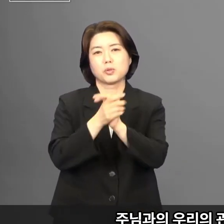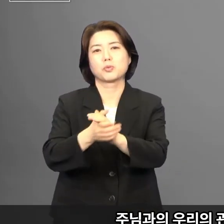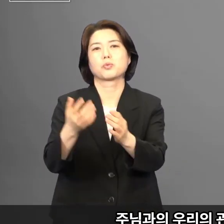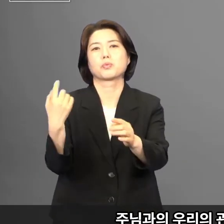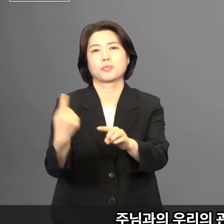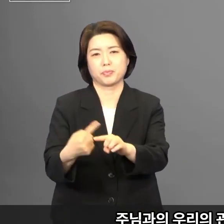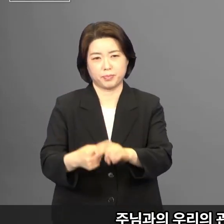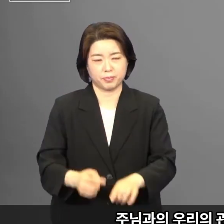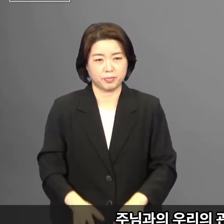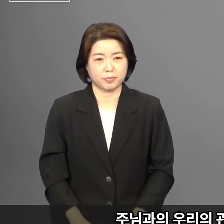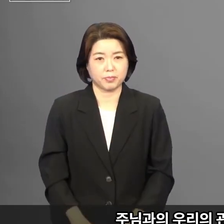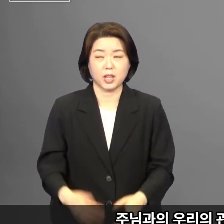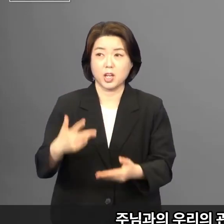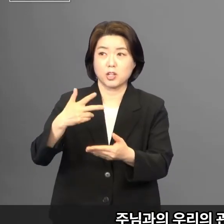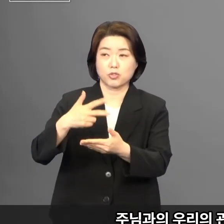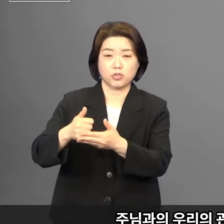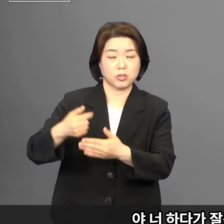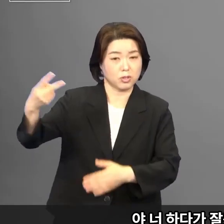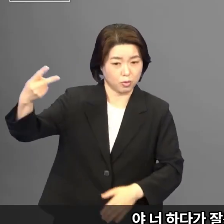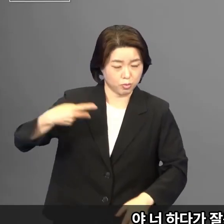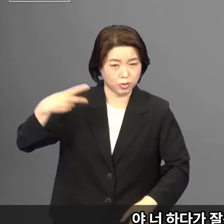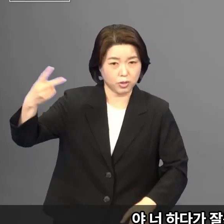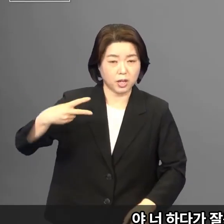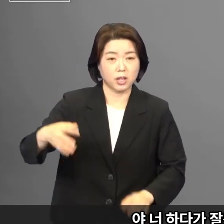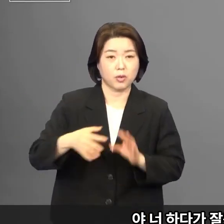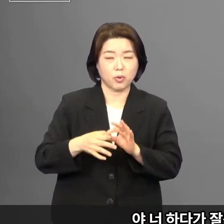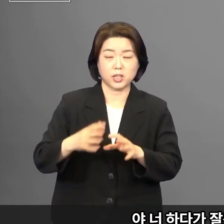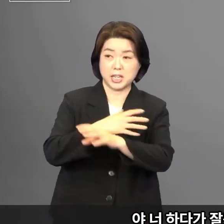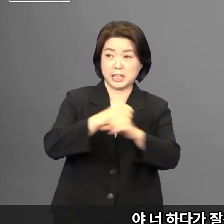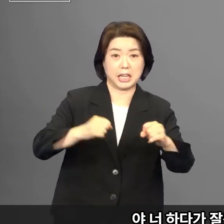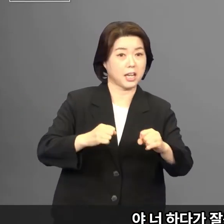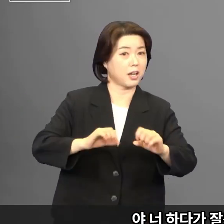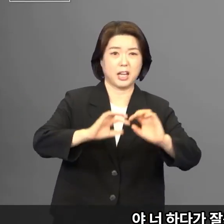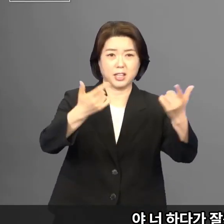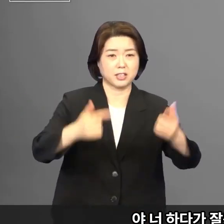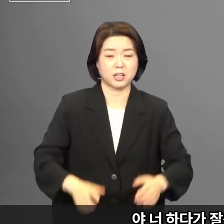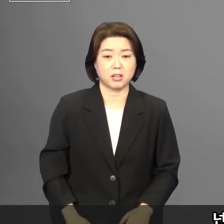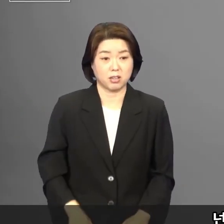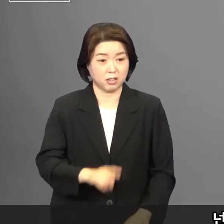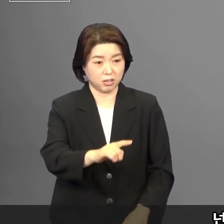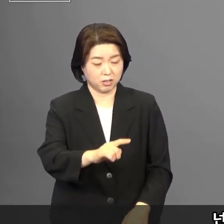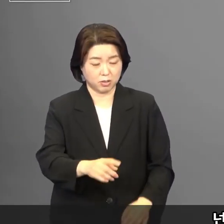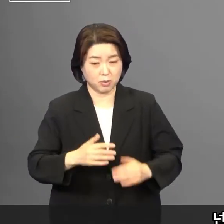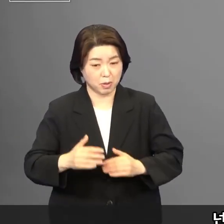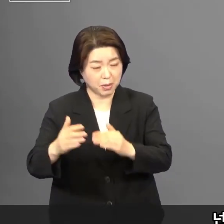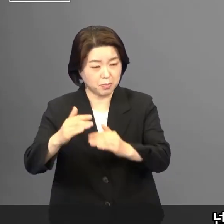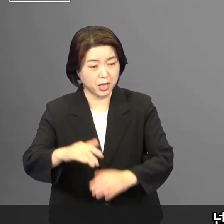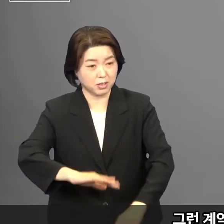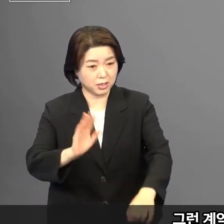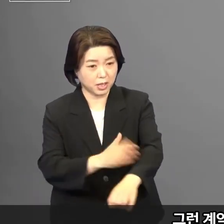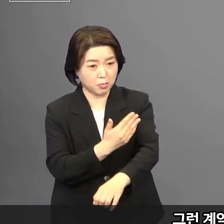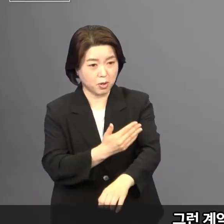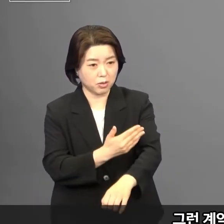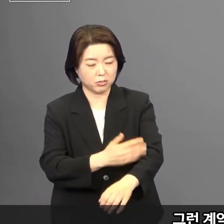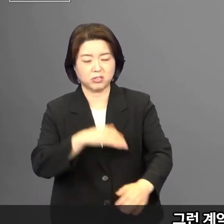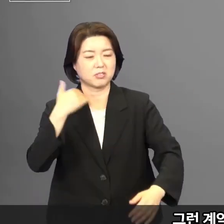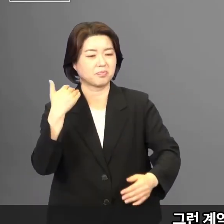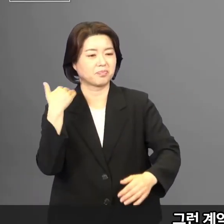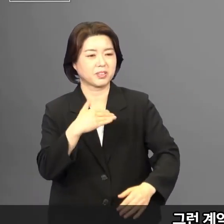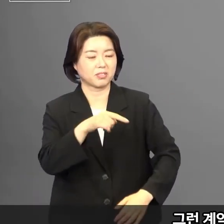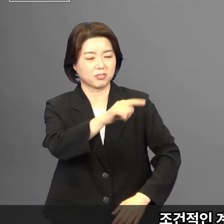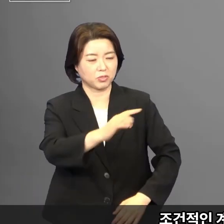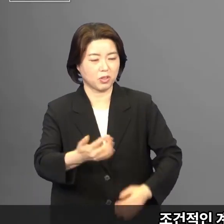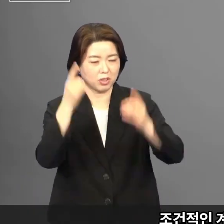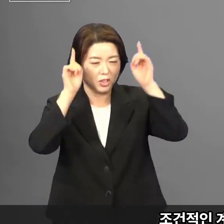주님과의 우리의 관계가 계약 관계 아니에요. 야, 너 하다가 잘못하면 너 끝이야, 탈락, 넌 지옥 가. 그런 계약